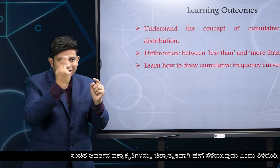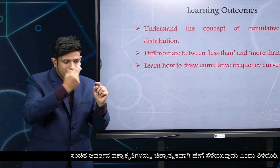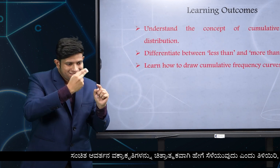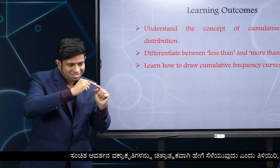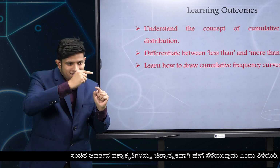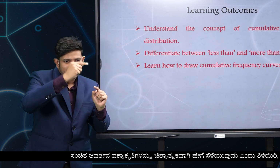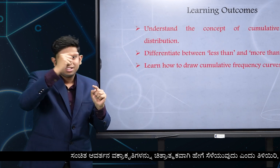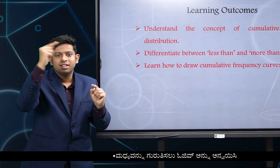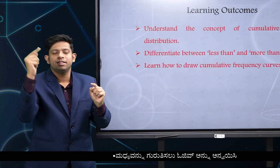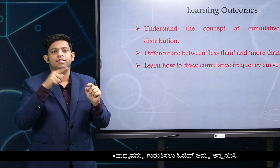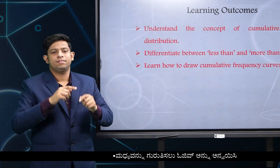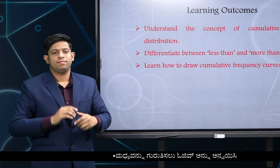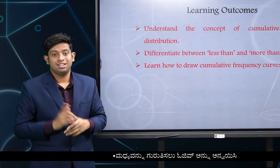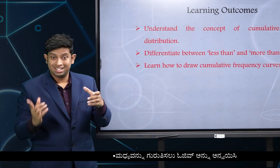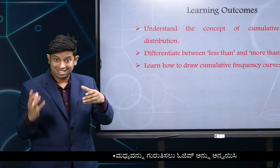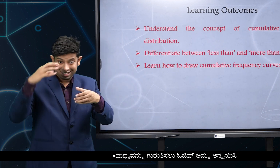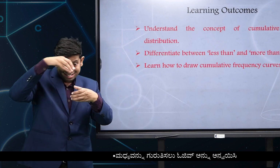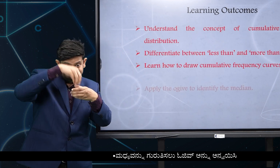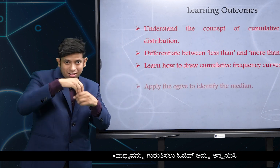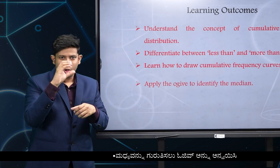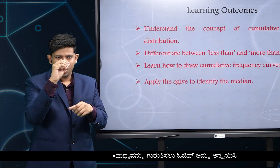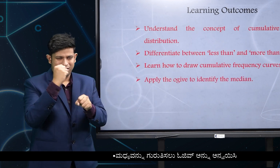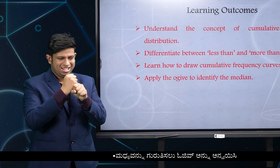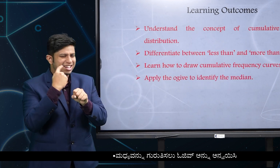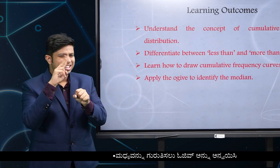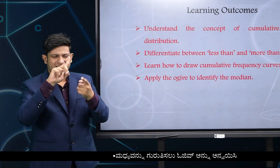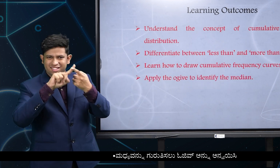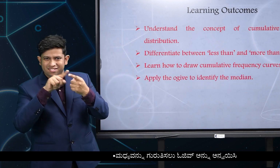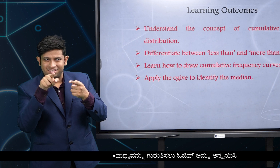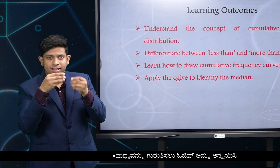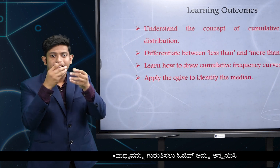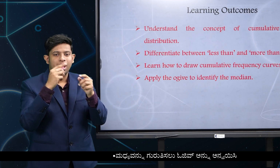ತಿಳಿಯಿರಿ. ಮಧ್ಯಮವನ್ನು ಗುರುತಿಸಲು ಓಜಿವ್ ಅನ್ನು ಅನ್ವಯಿಸಿ.